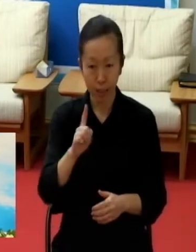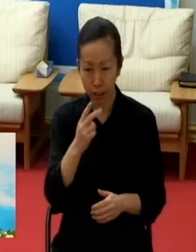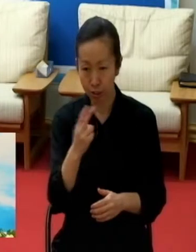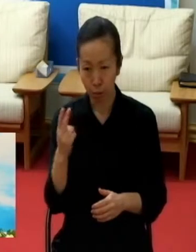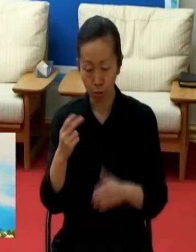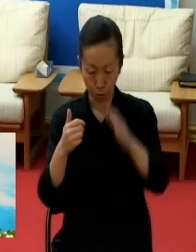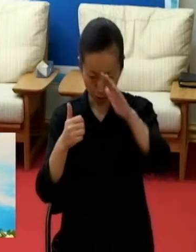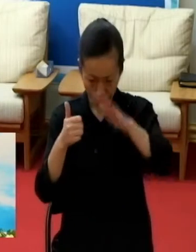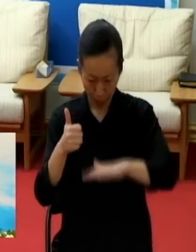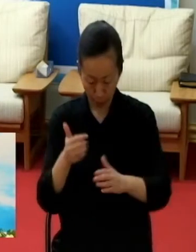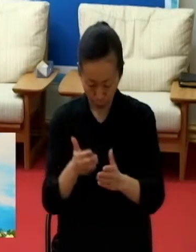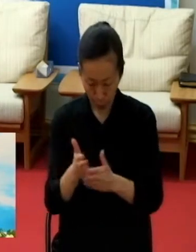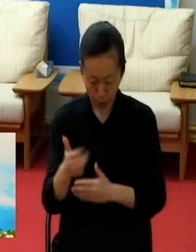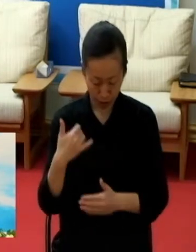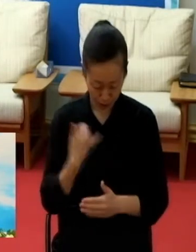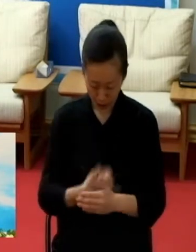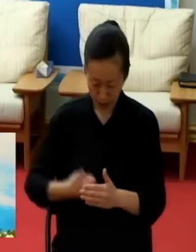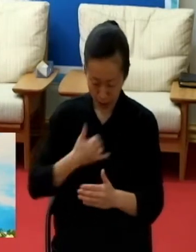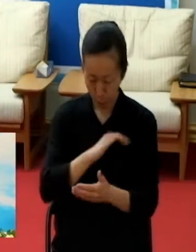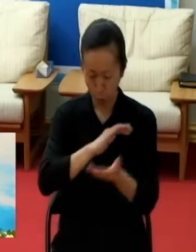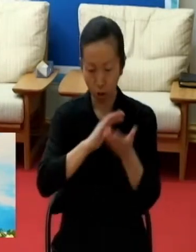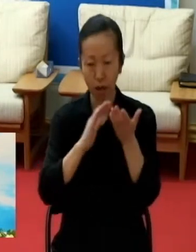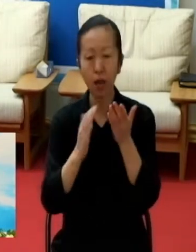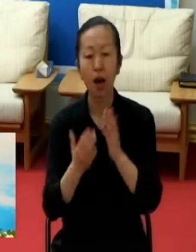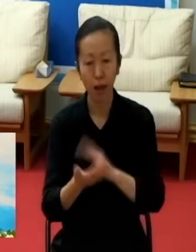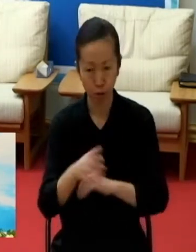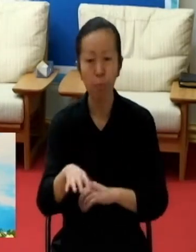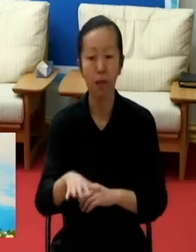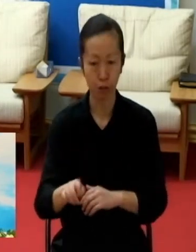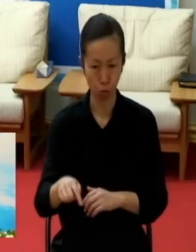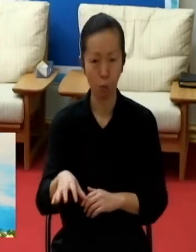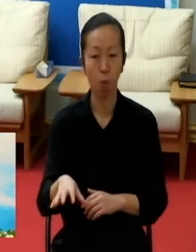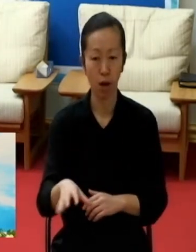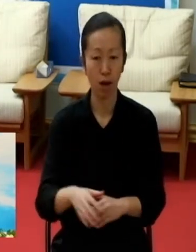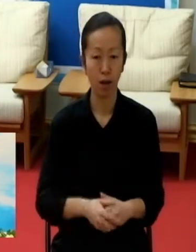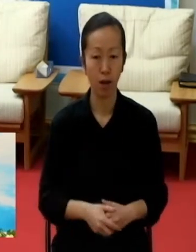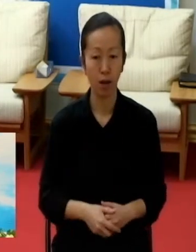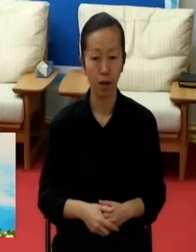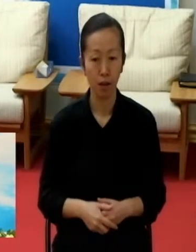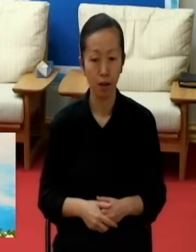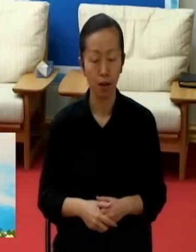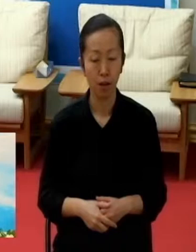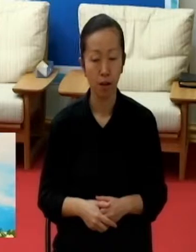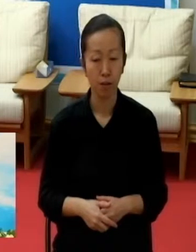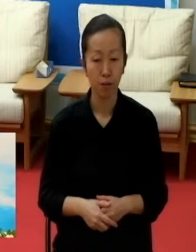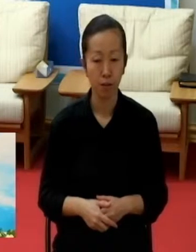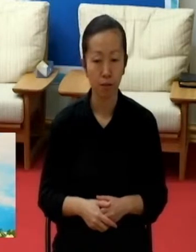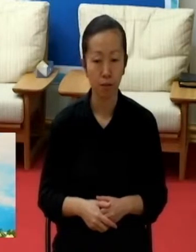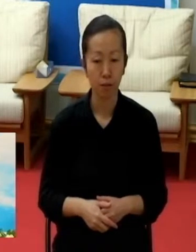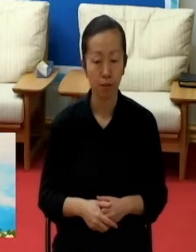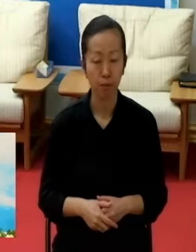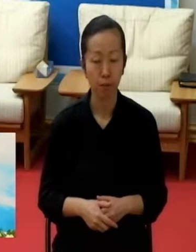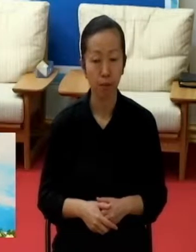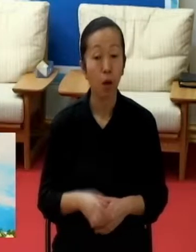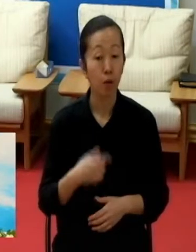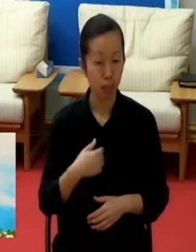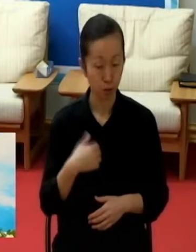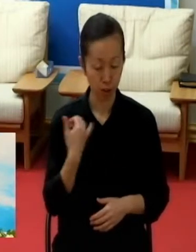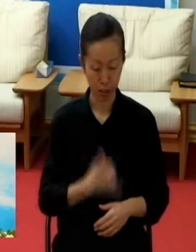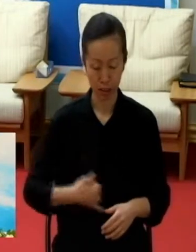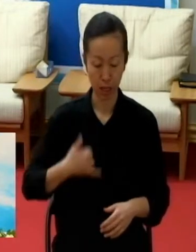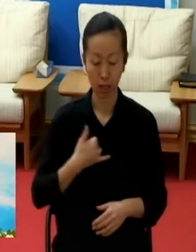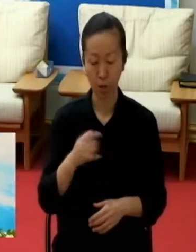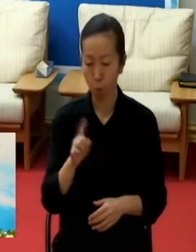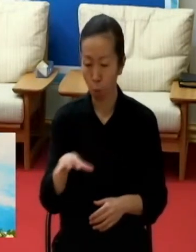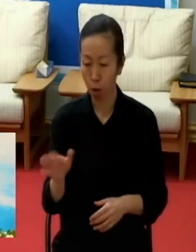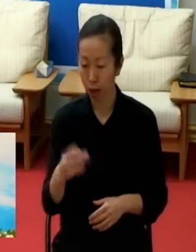度の礼拝を通して人生を変える。 내가 인생이 어디서 와서 무엇을 하며 어디로 가는지 그 해답말 찾을 수 있다면 私の人生